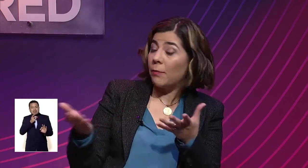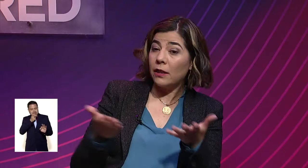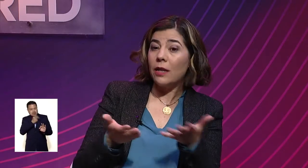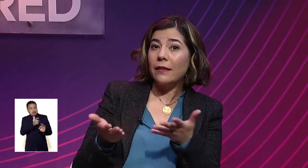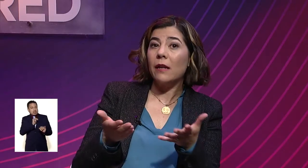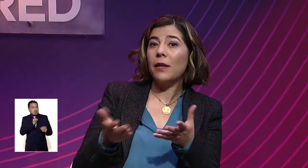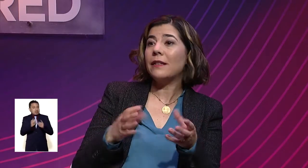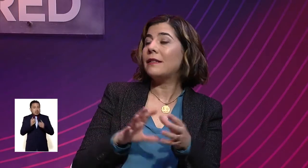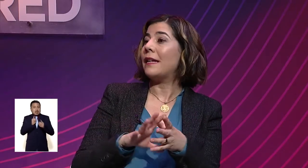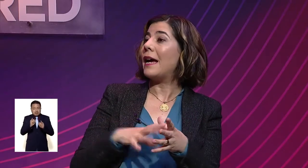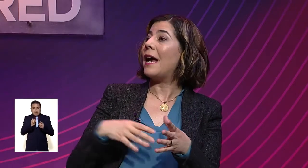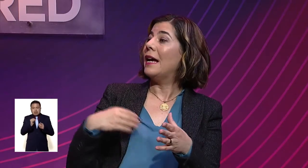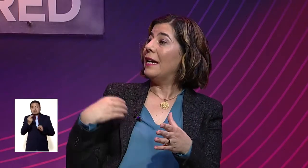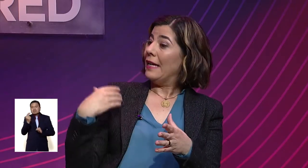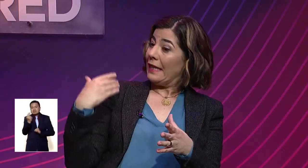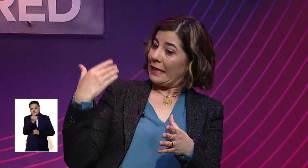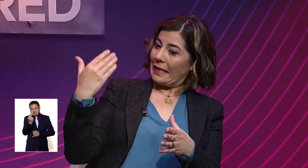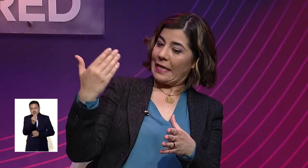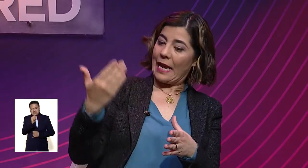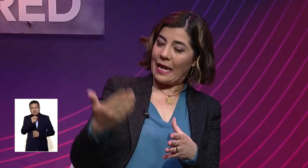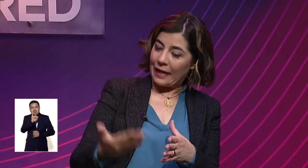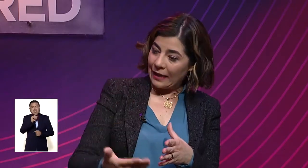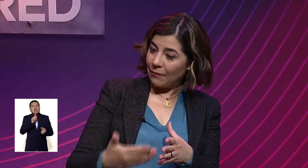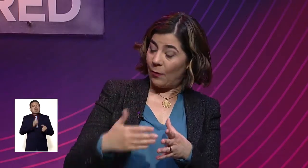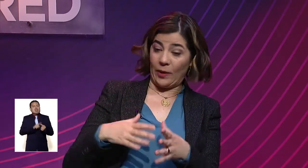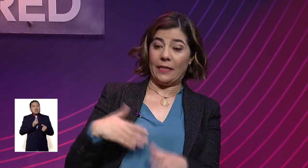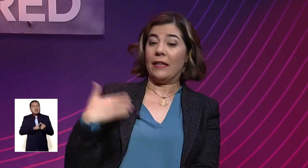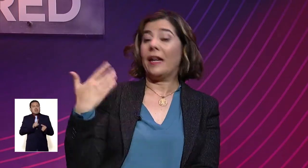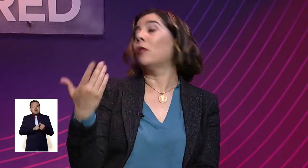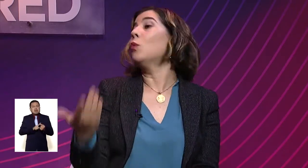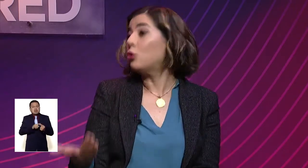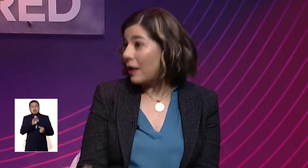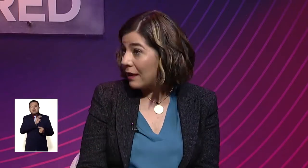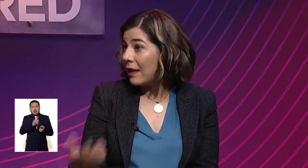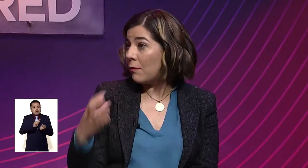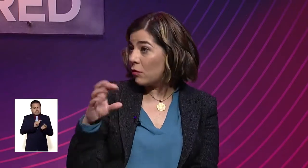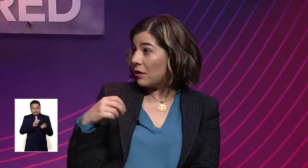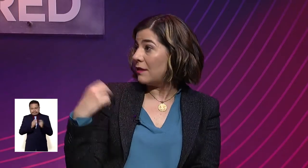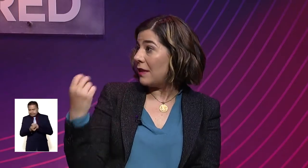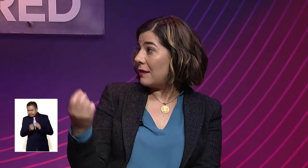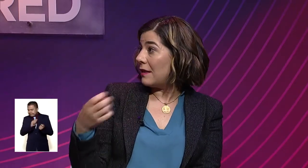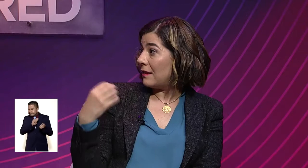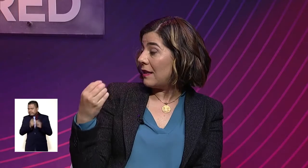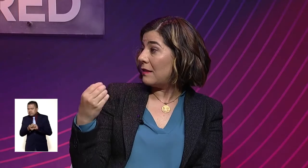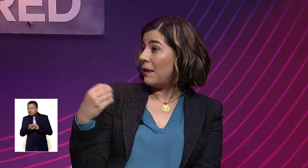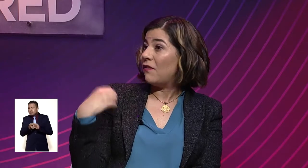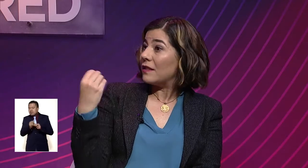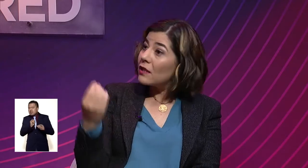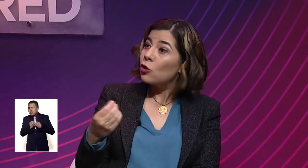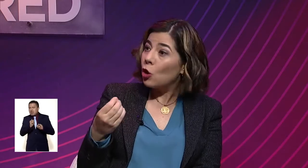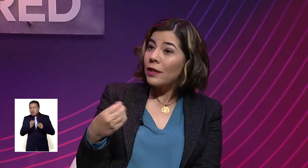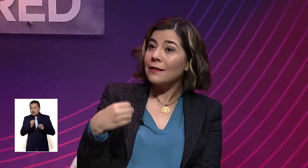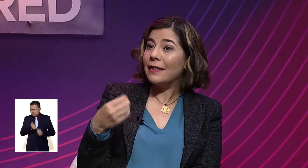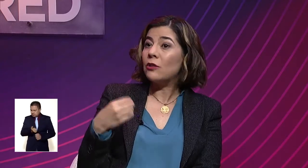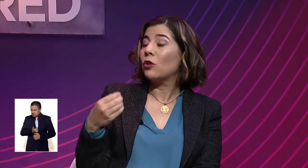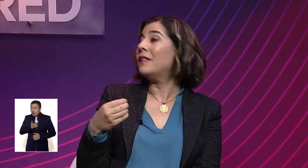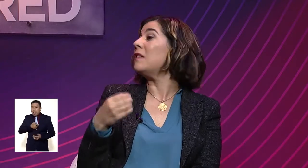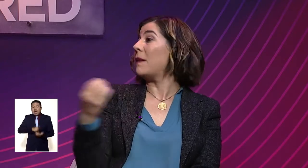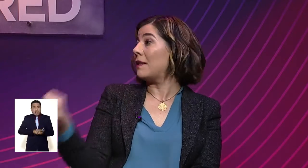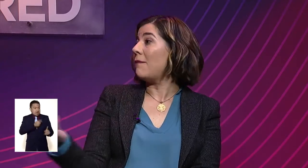la intérprete sería quien traduce, digamos, estas manifestaciones y que son indispensables para